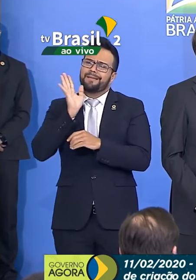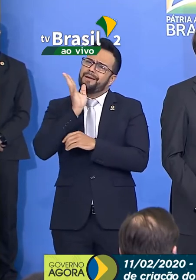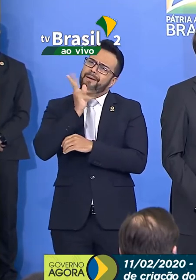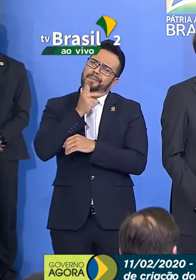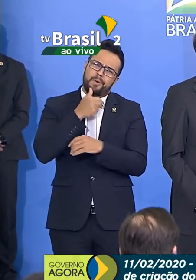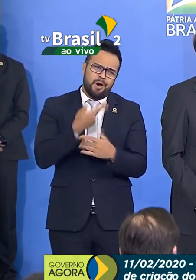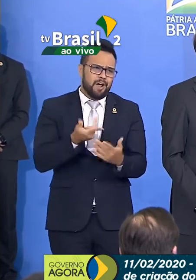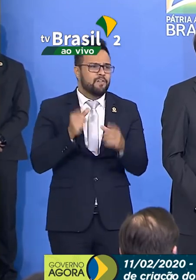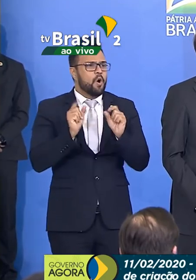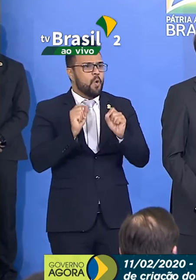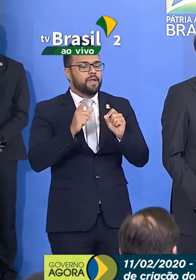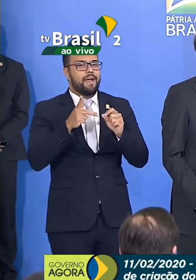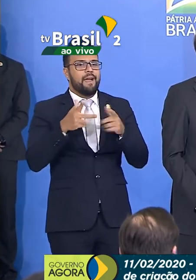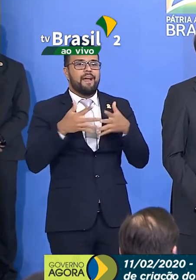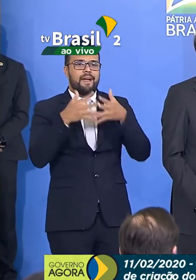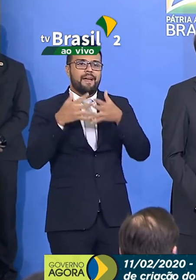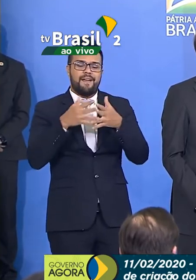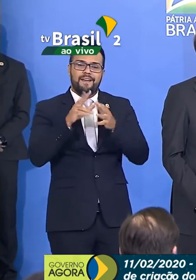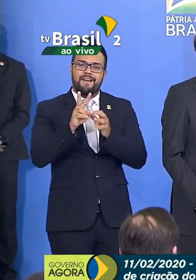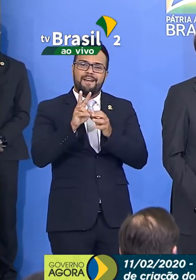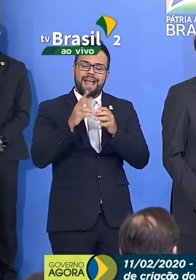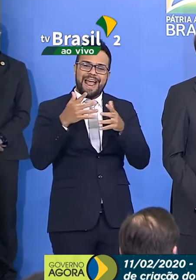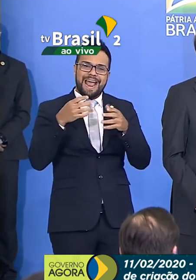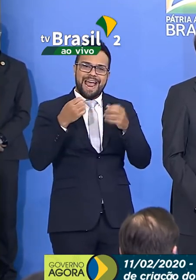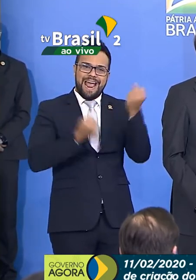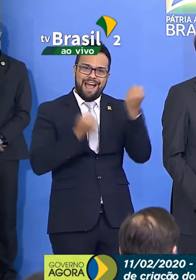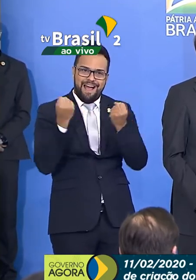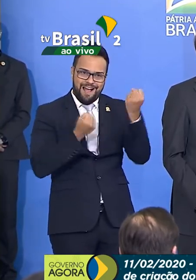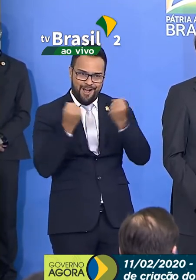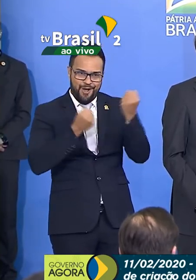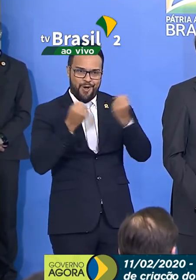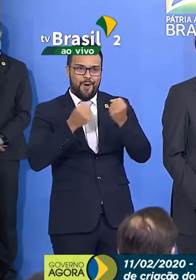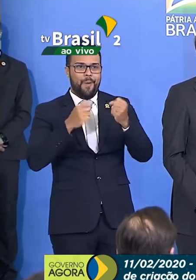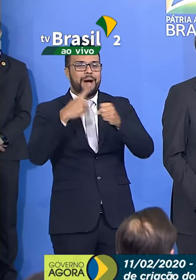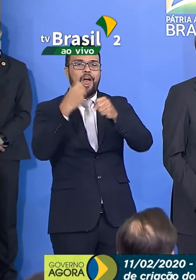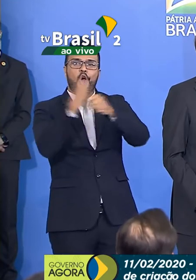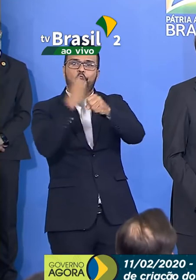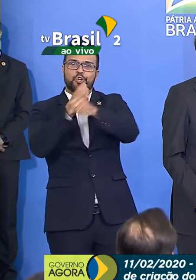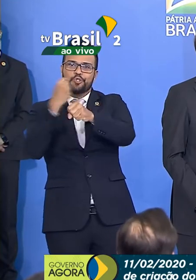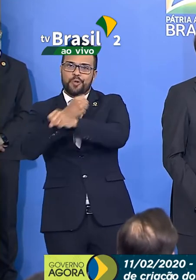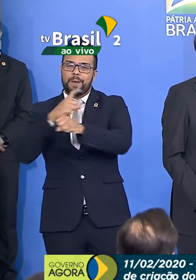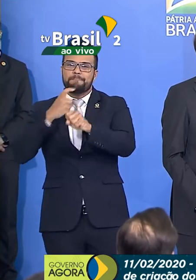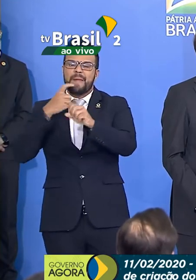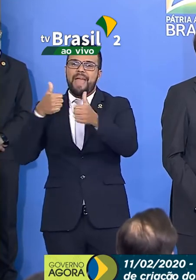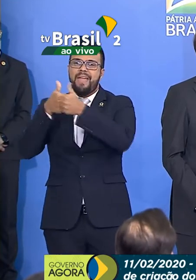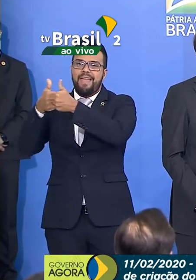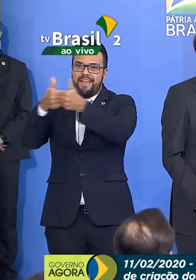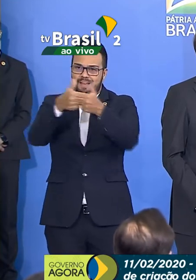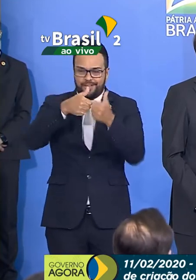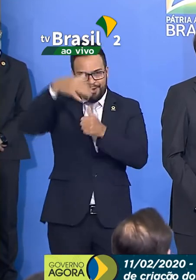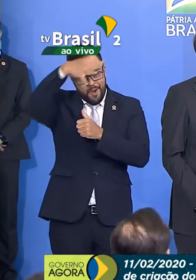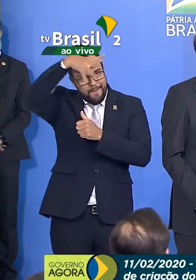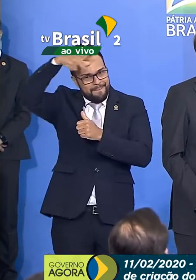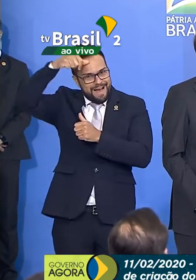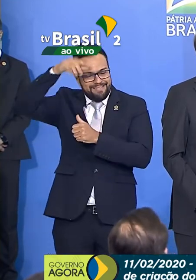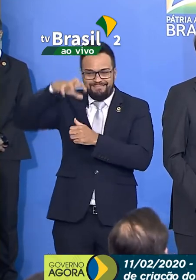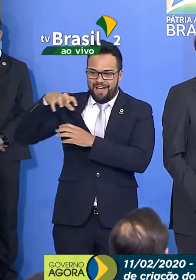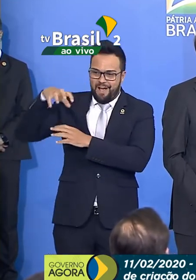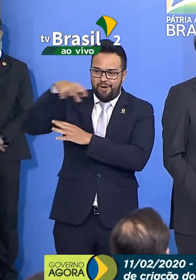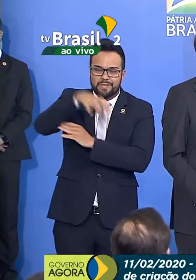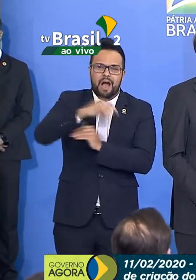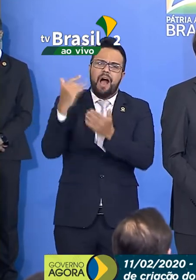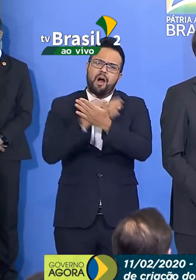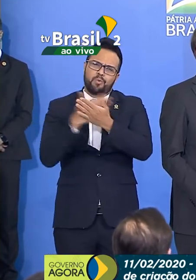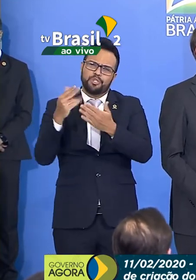a saída das viaturas do SIGS para construir as bases de instrução no entorno de Manaus, algumas a mais de